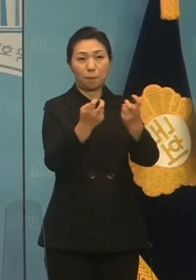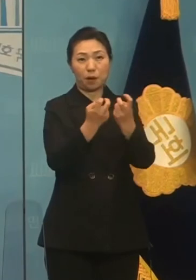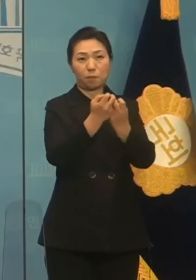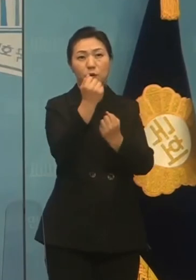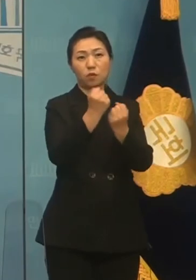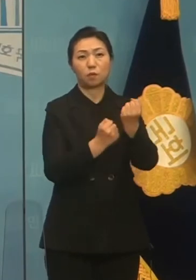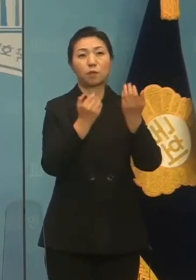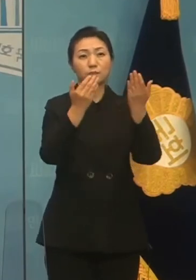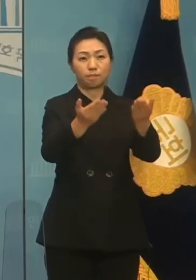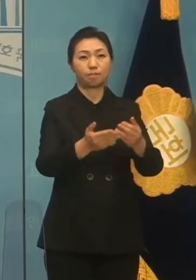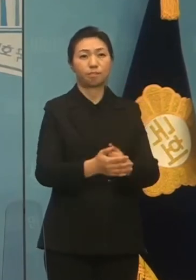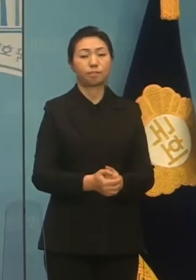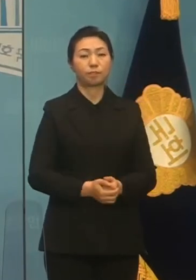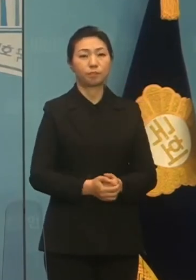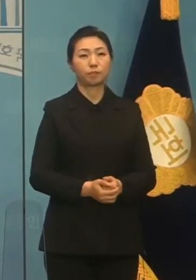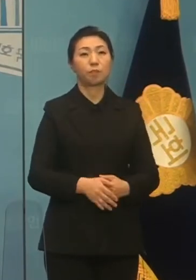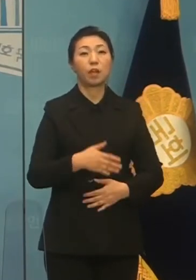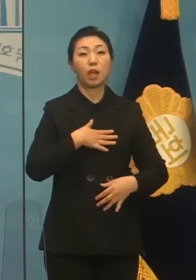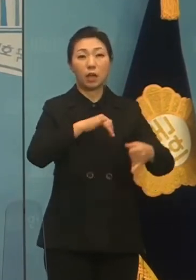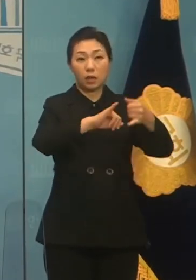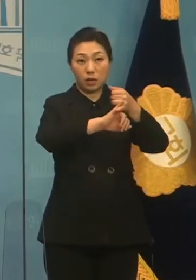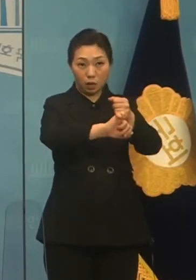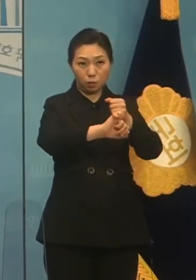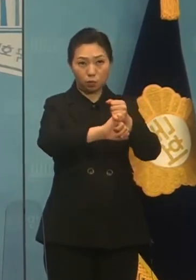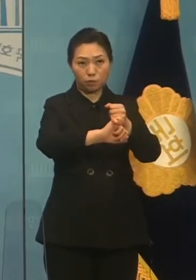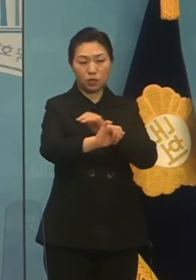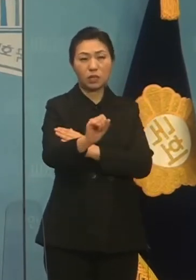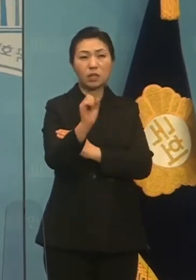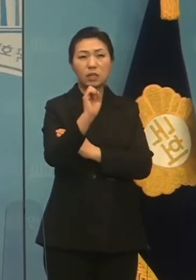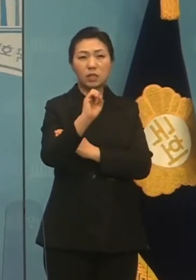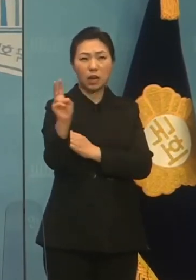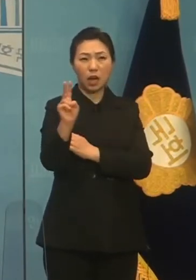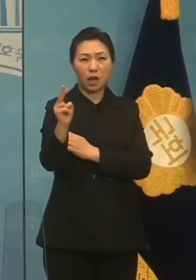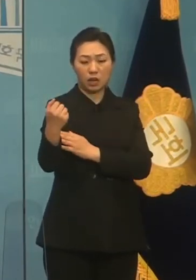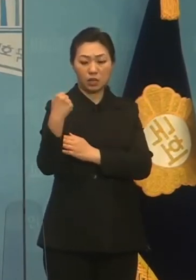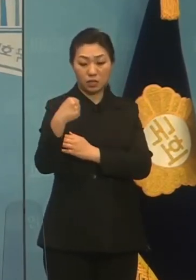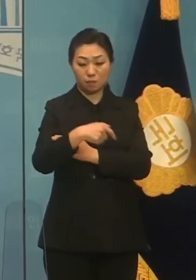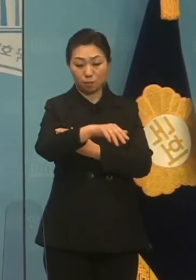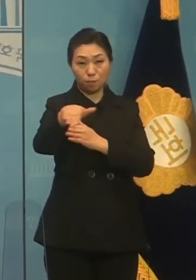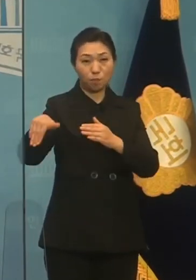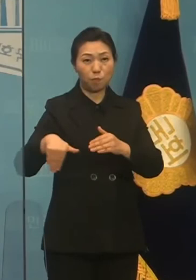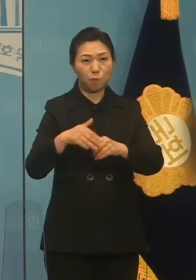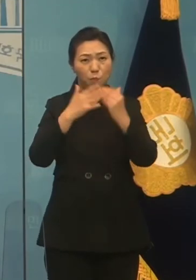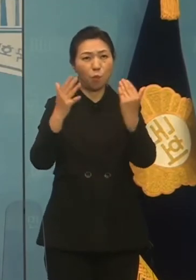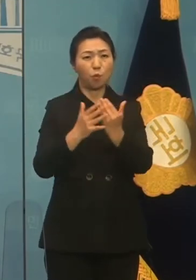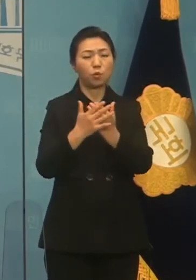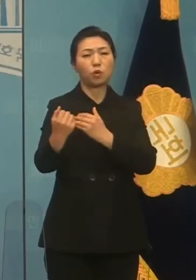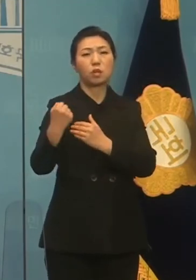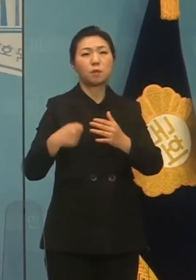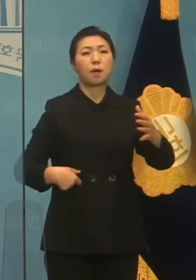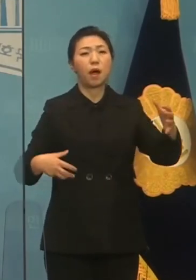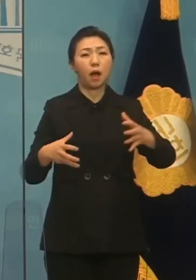먼저 제가 약속드리는 야권 대통합의 진전성을 확인시켜드리기 위해